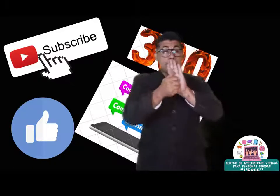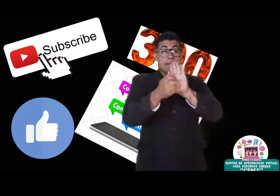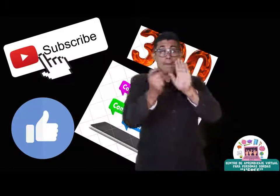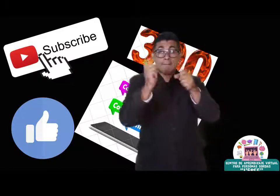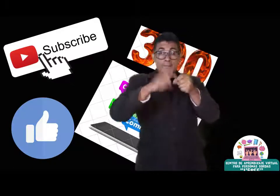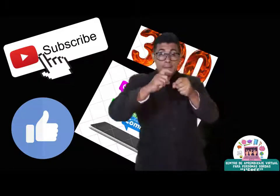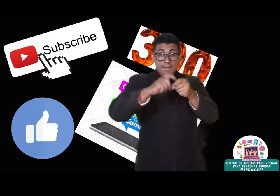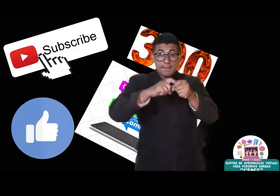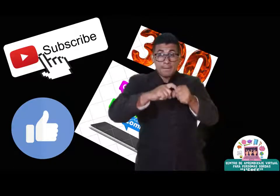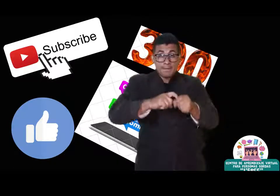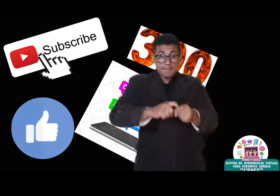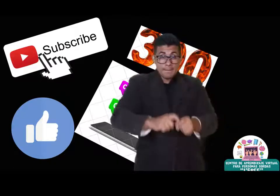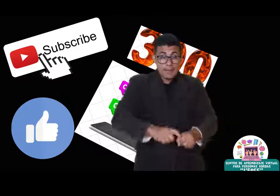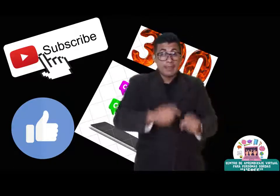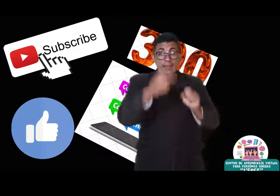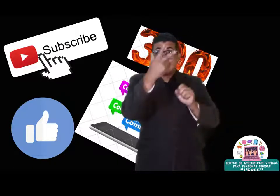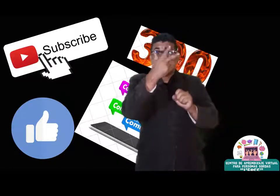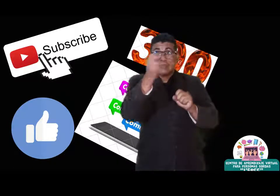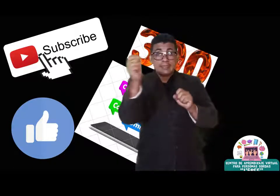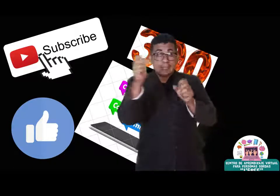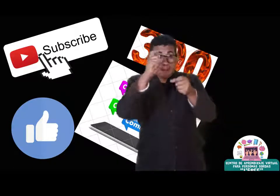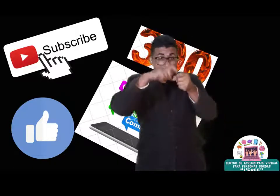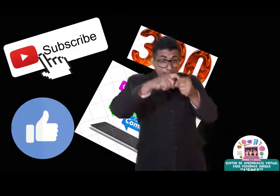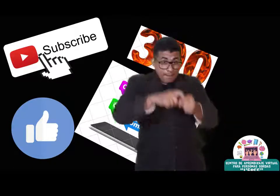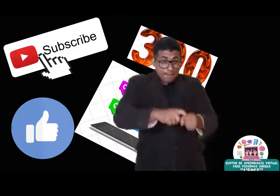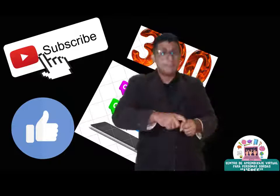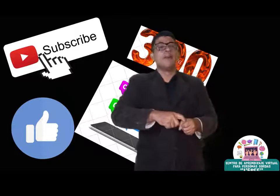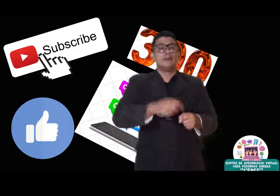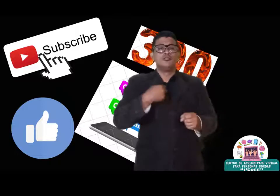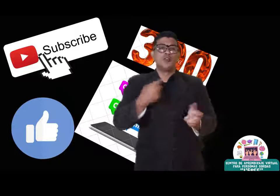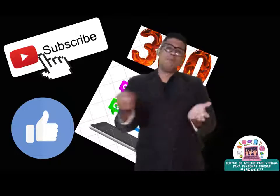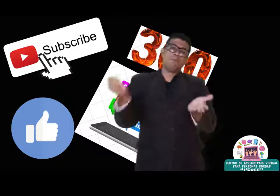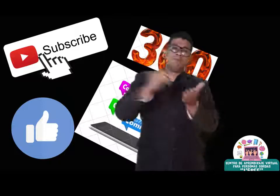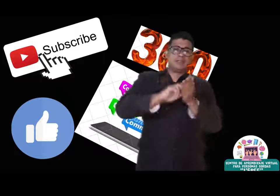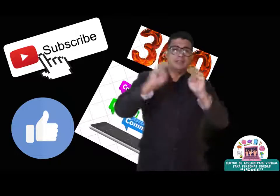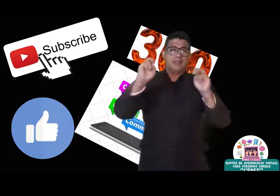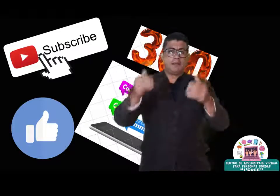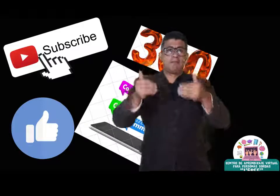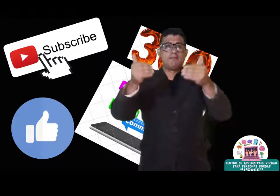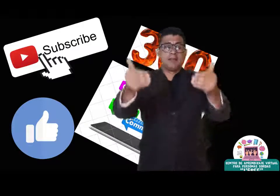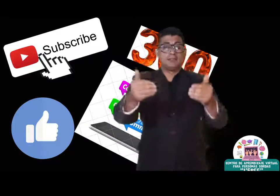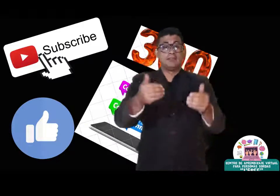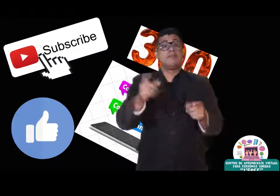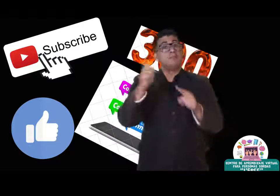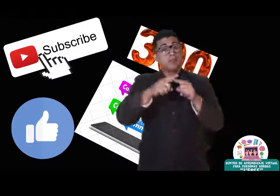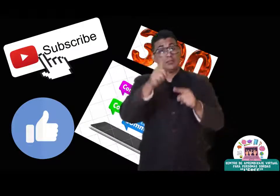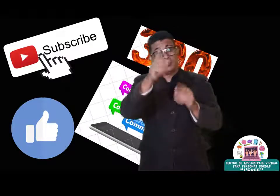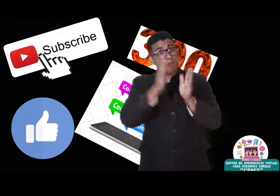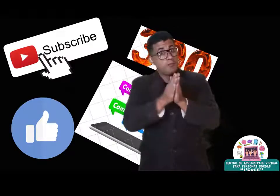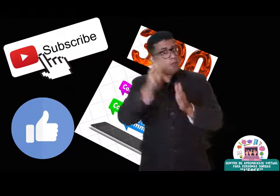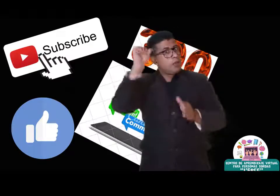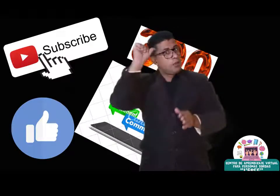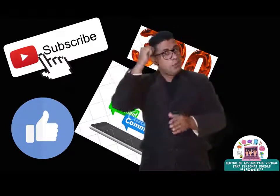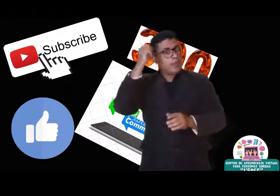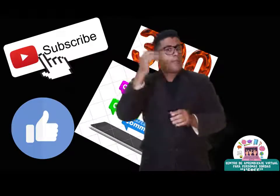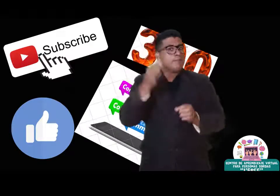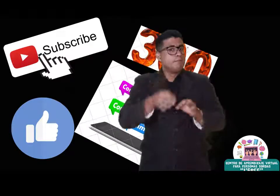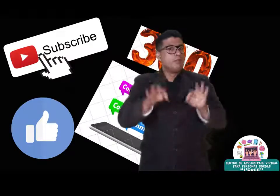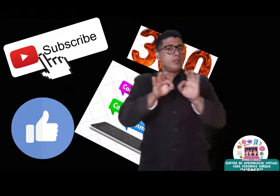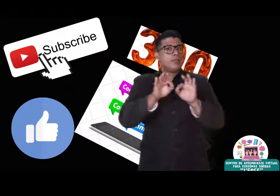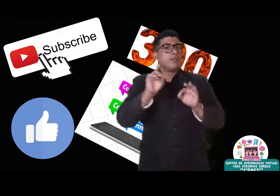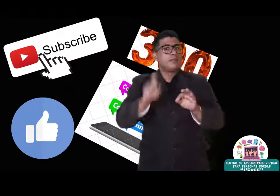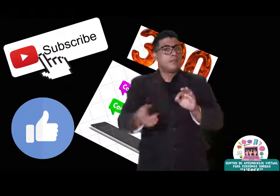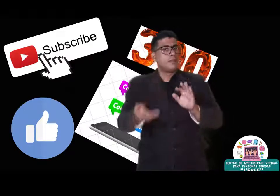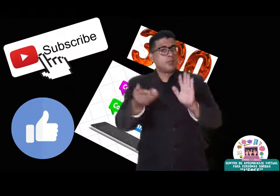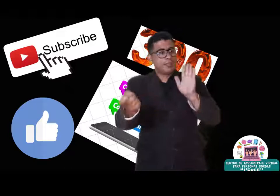suscribirse hasta unos 300, ¿sí? Si se suscriben esa cantidad, yo incluso abordaré